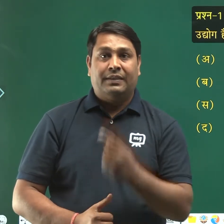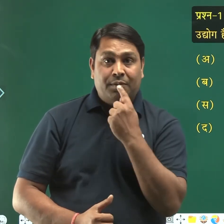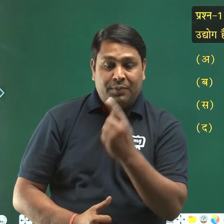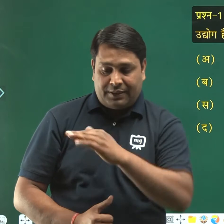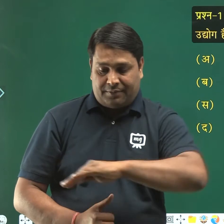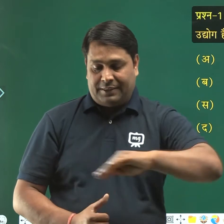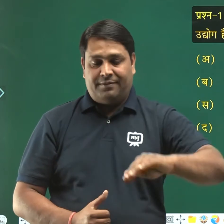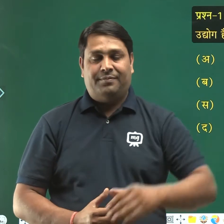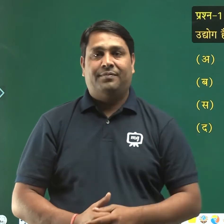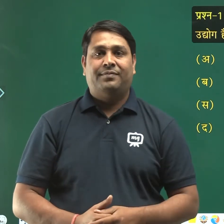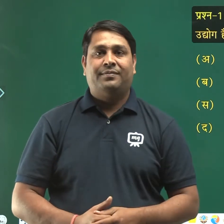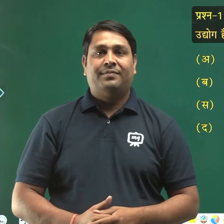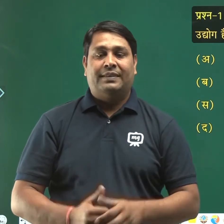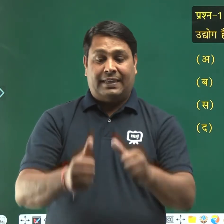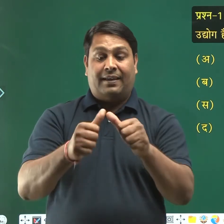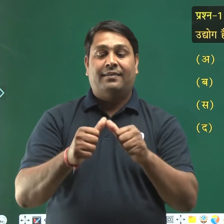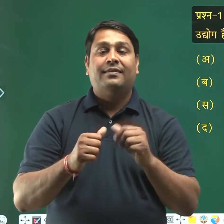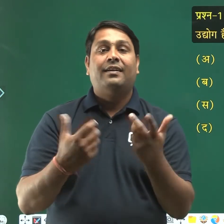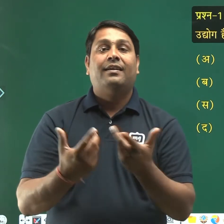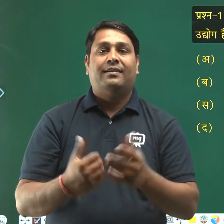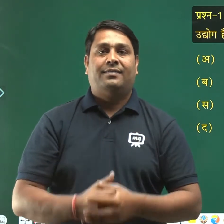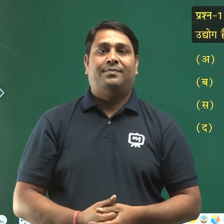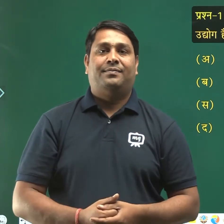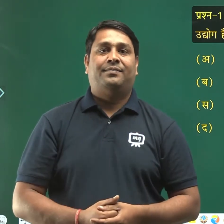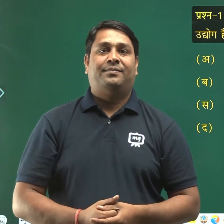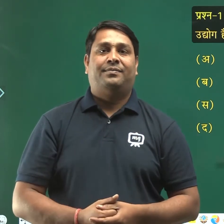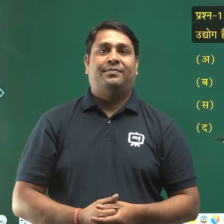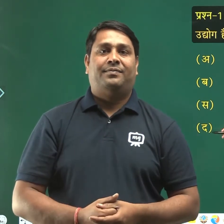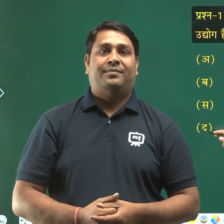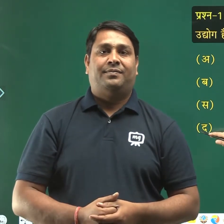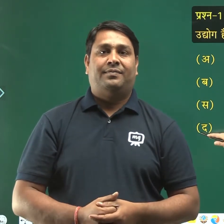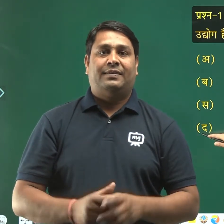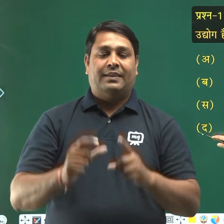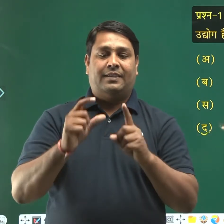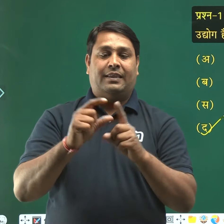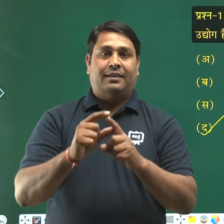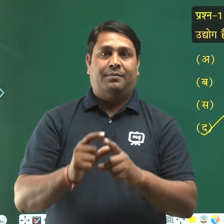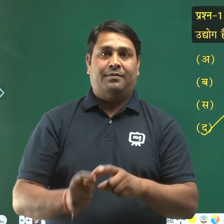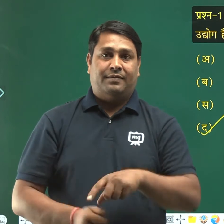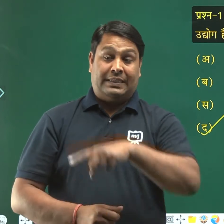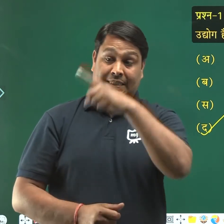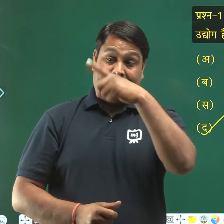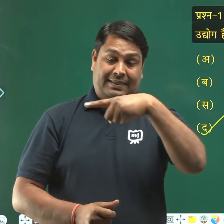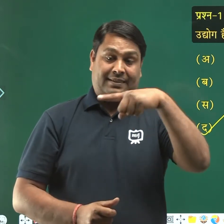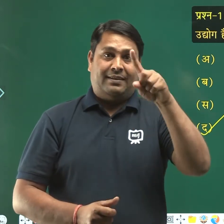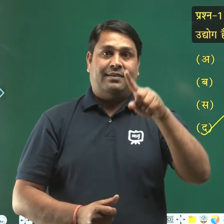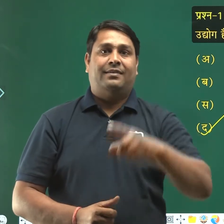बताओ बच्चों, क्या उत्तर आएगा? दे पर निशान लगाया हमने।